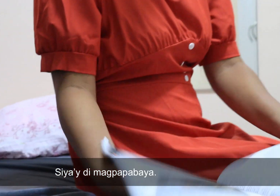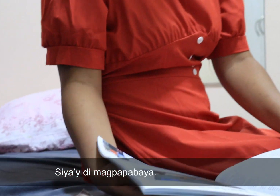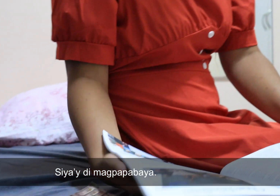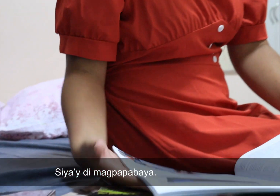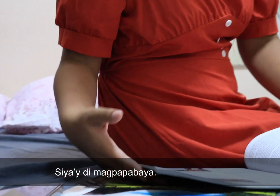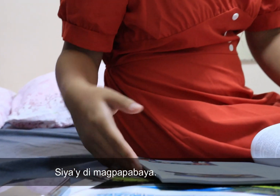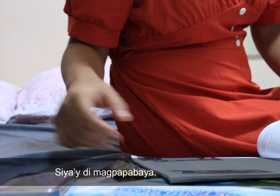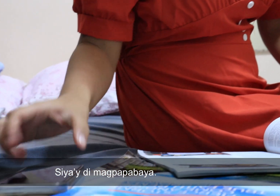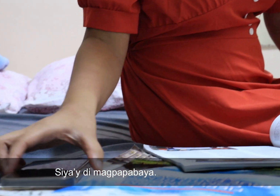magpapabaya.